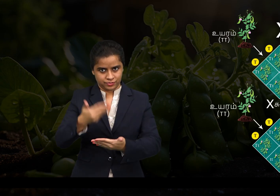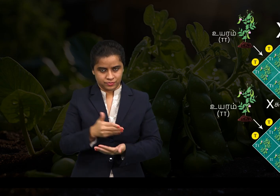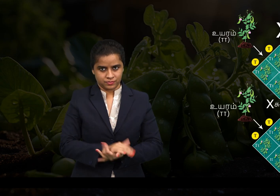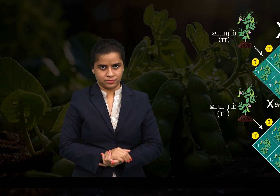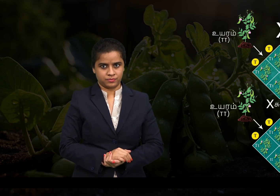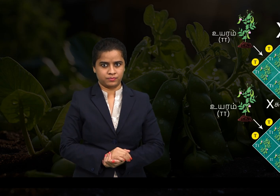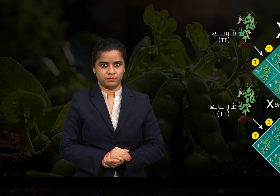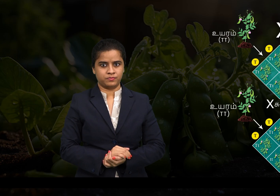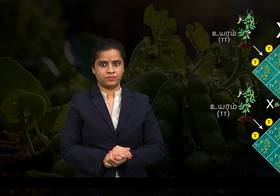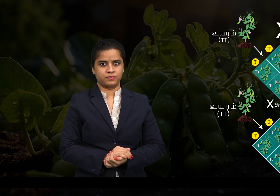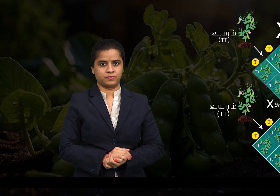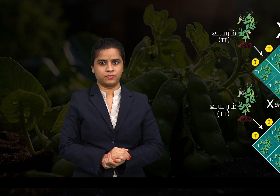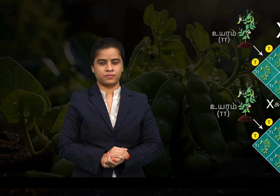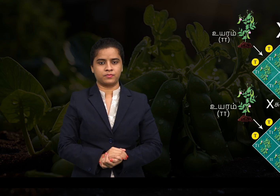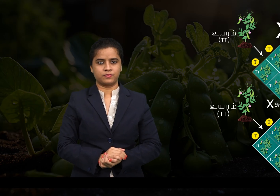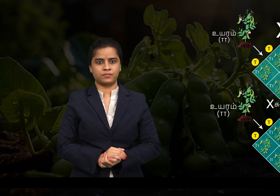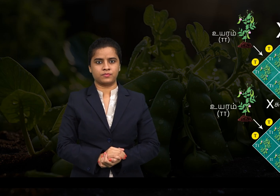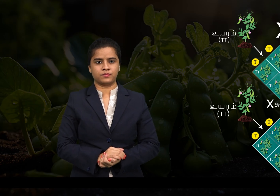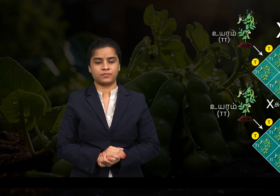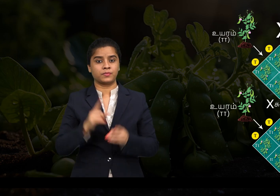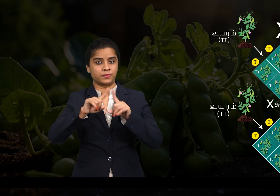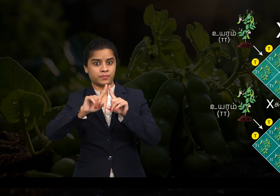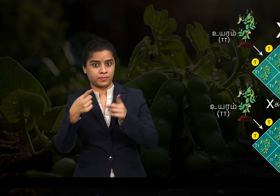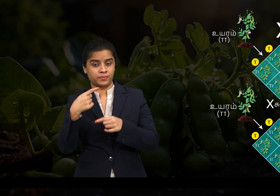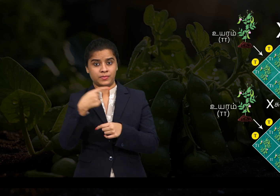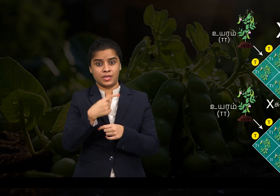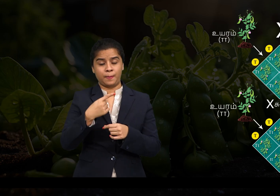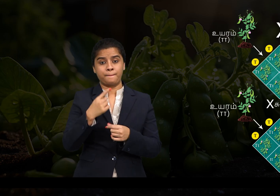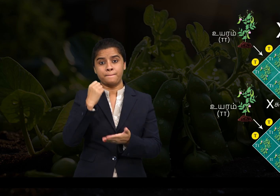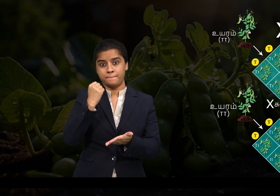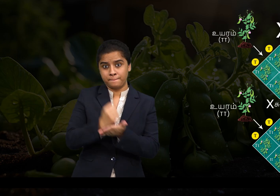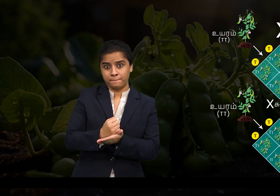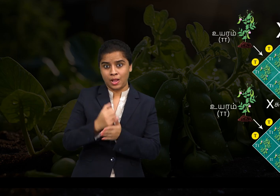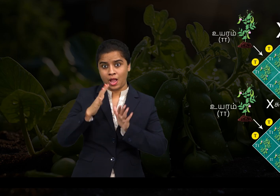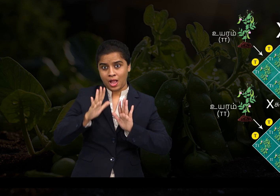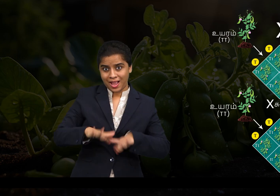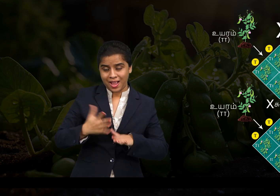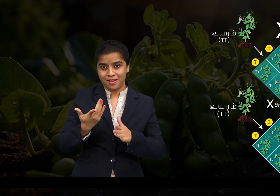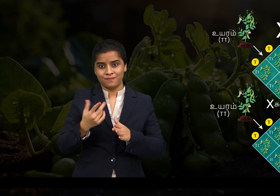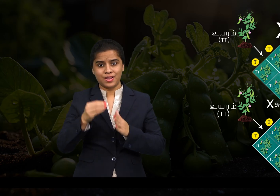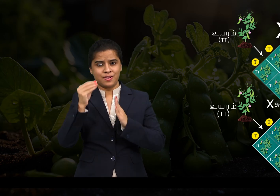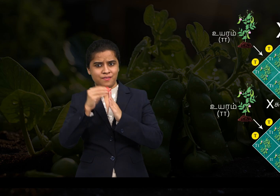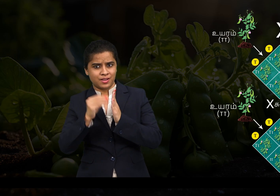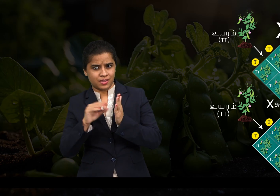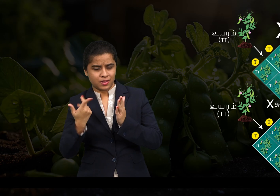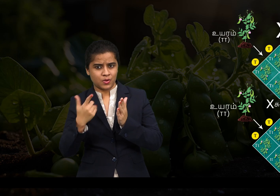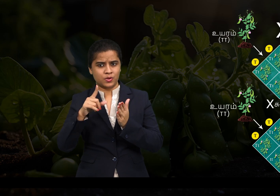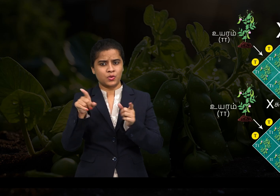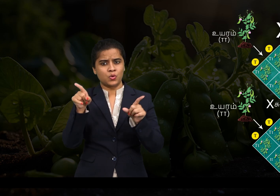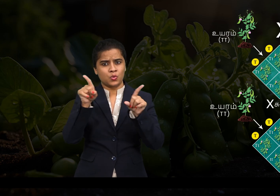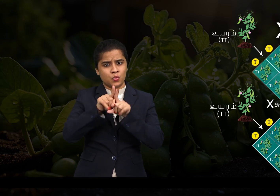தாவரங்களையும் விளைவித்தது. ஆனால் அவை உயரம் மற்றும் குள்ளத்தன்மை ஆகிய இரண்டிற்கும் காரணிகளை கொண்டிருக்க